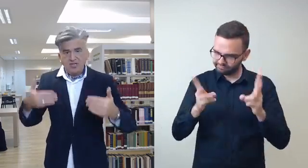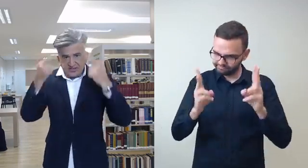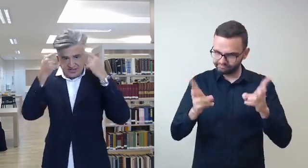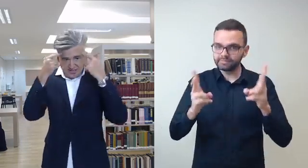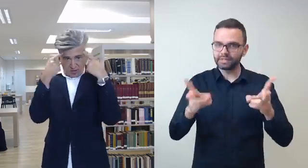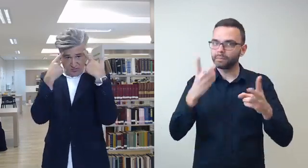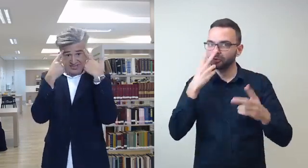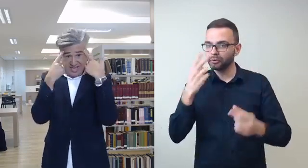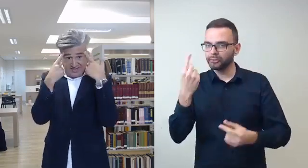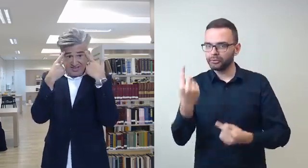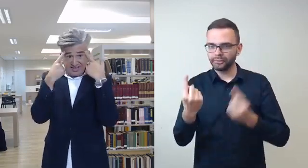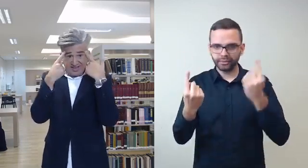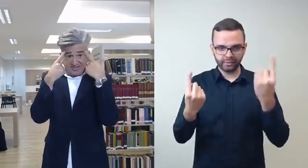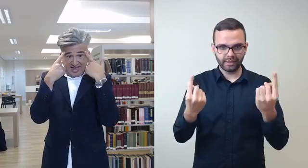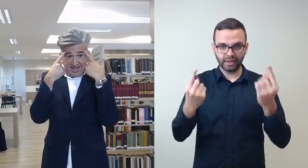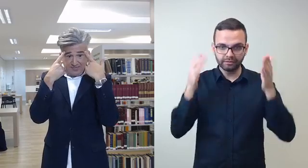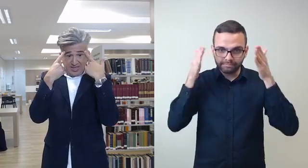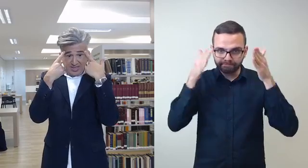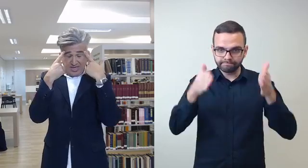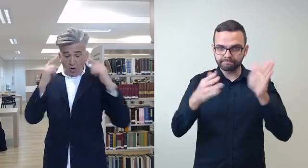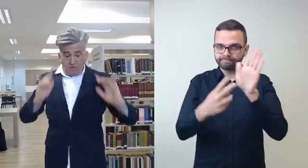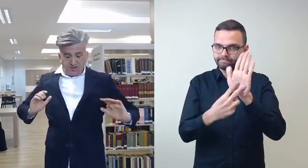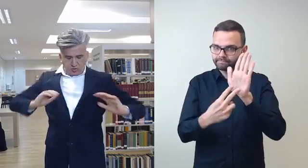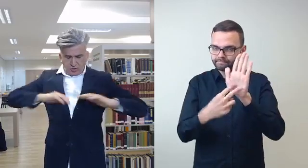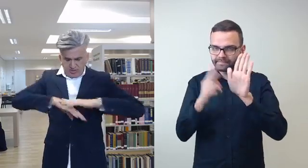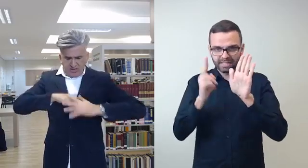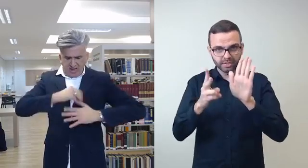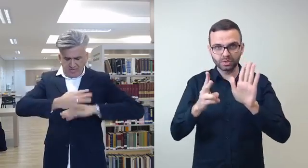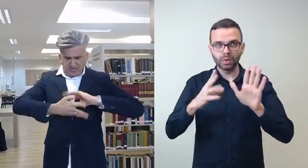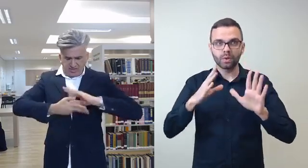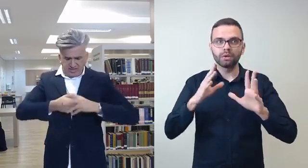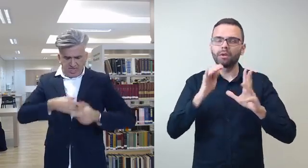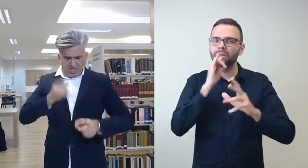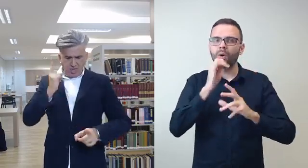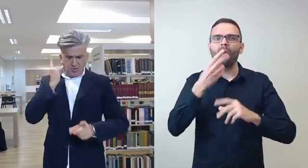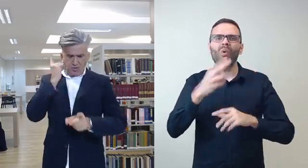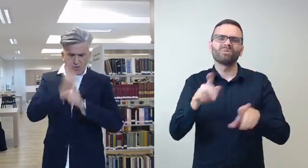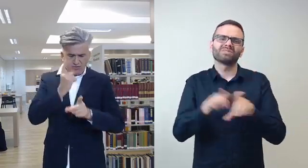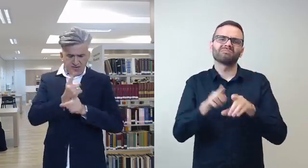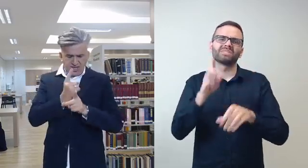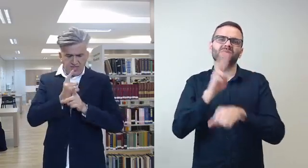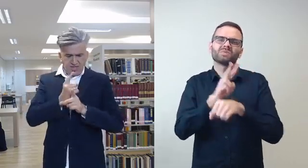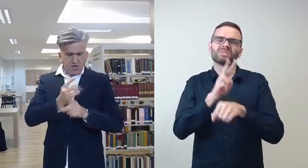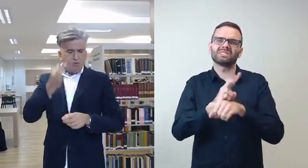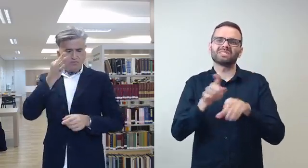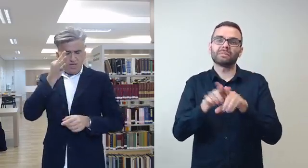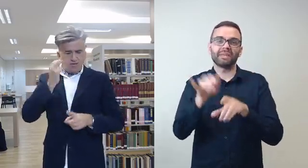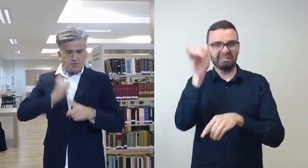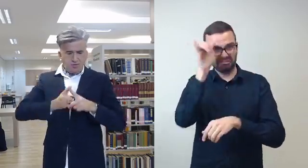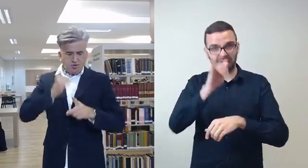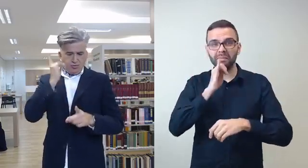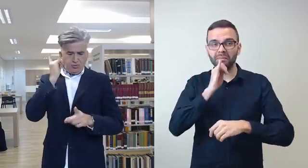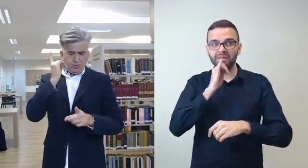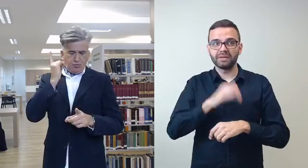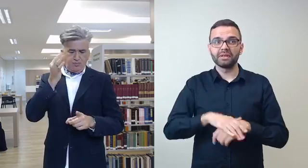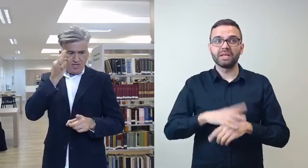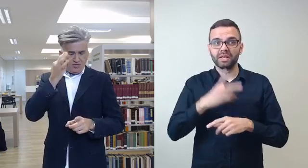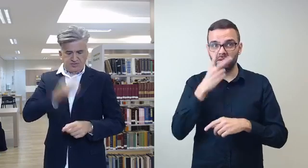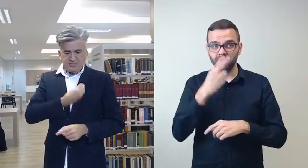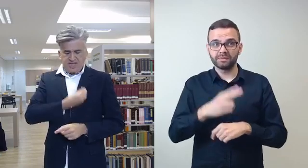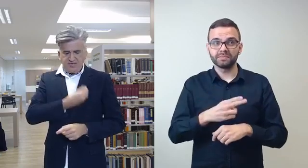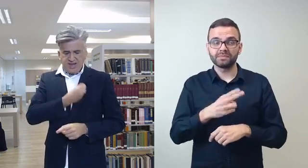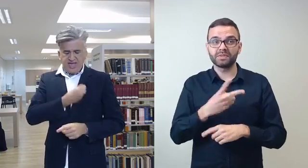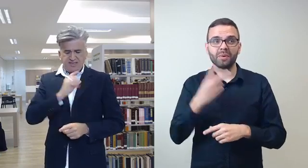final. Se concentre, tá? Ou faz todo o empilhamento aqui, né? Eu encontrei o Pedro porque o